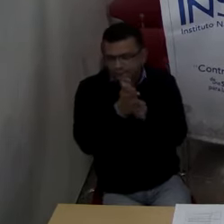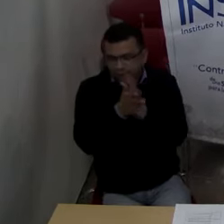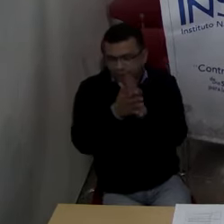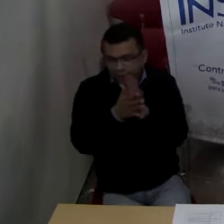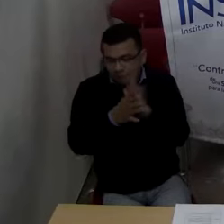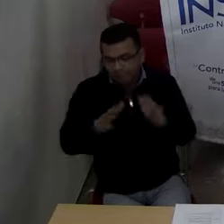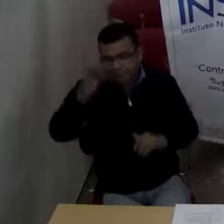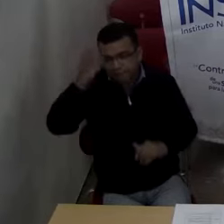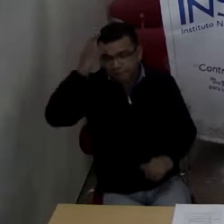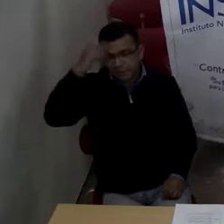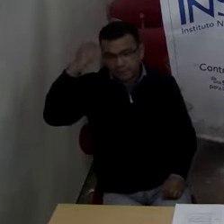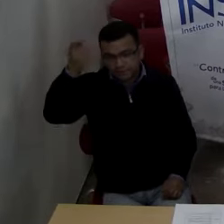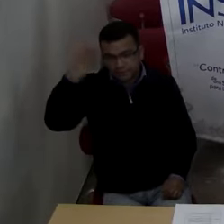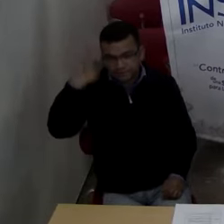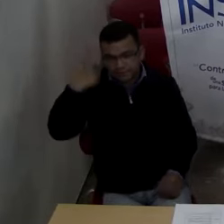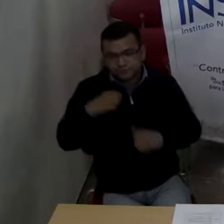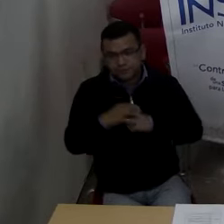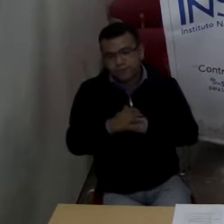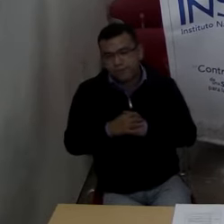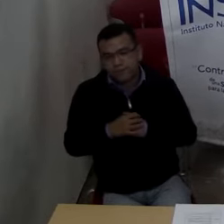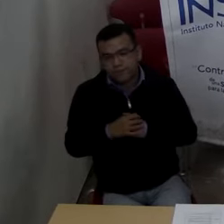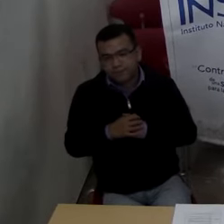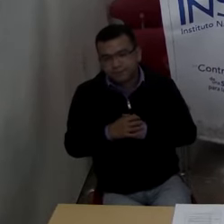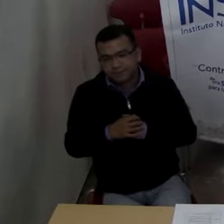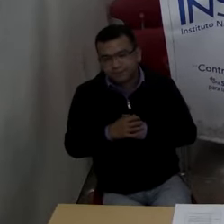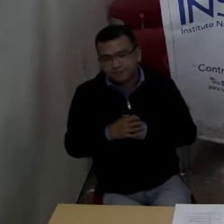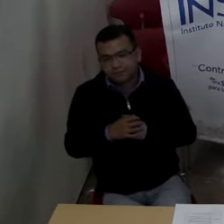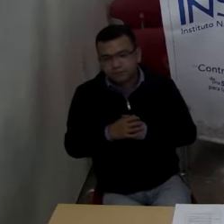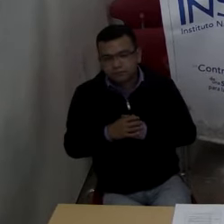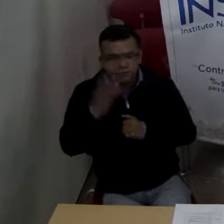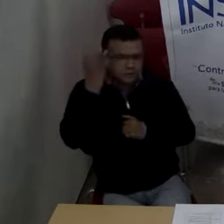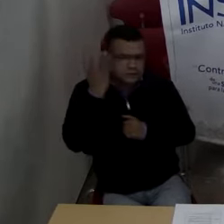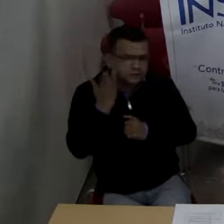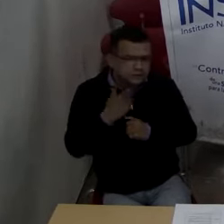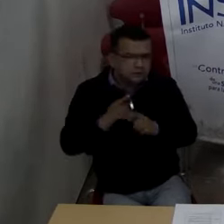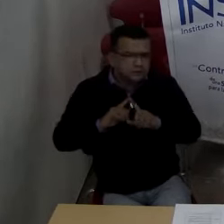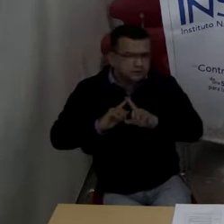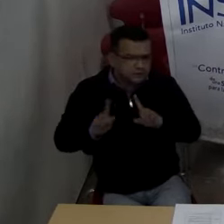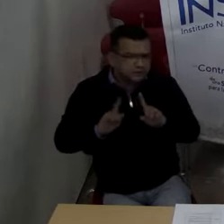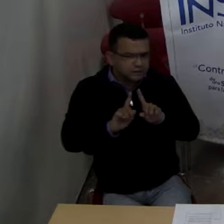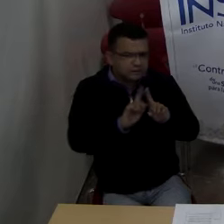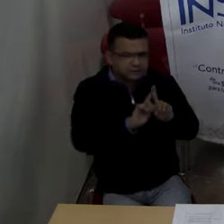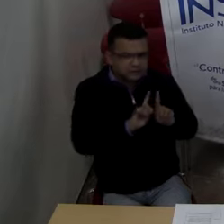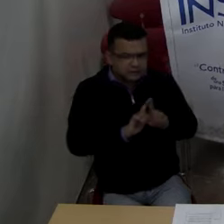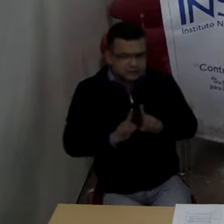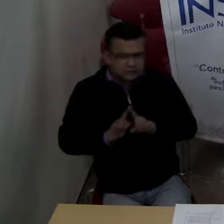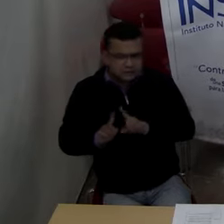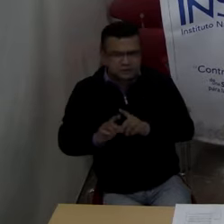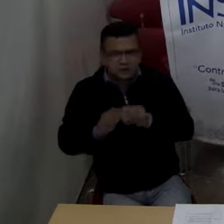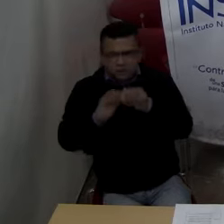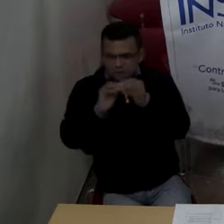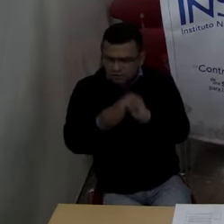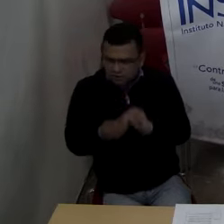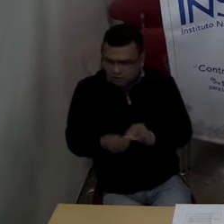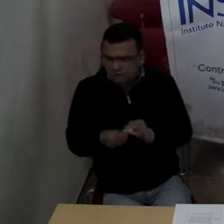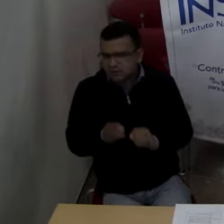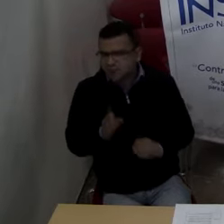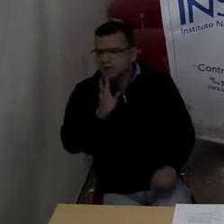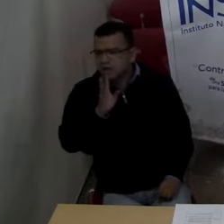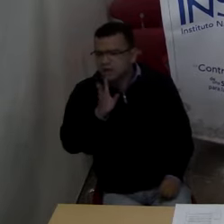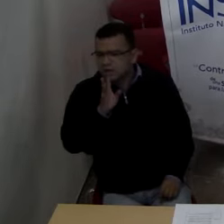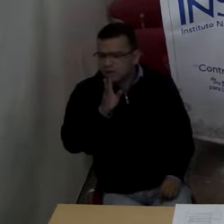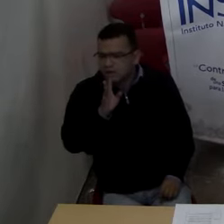Cotidianamente uno puede diferenciar y memorizar los patrones de habla de personas